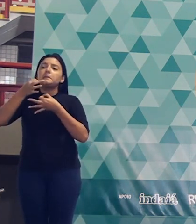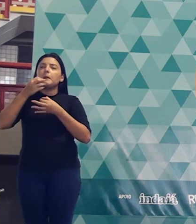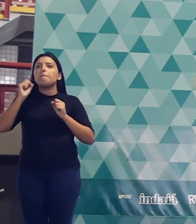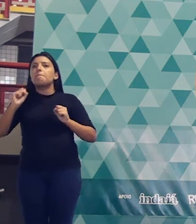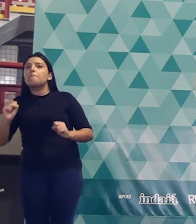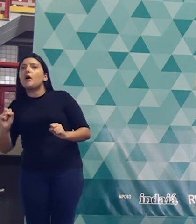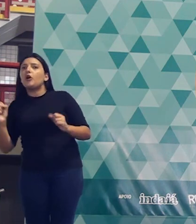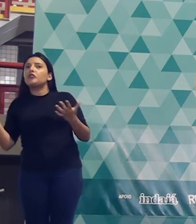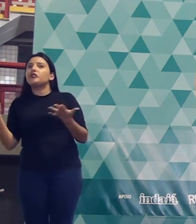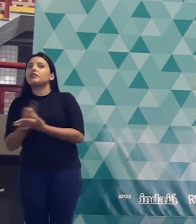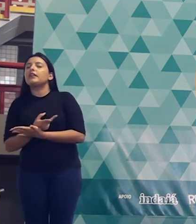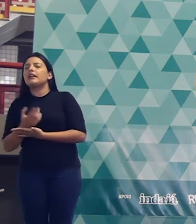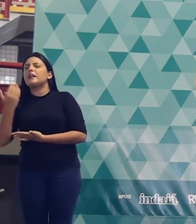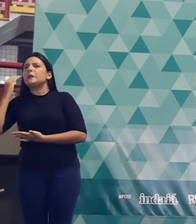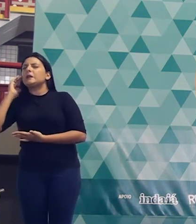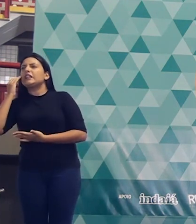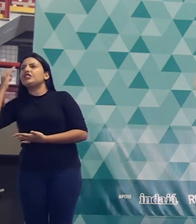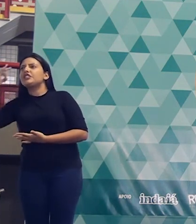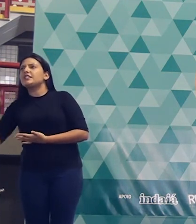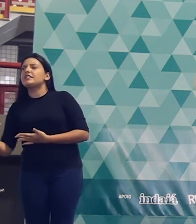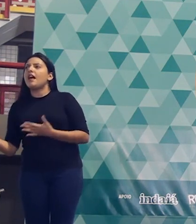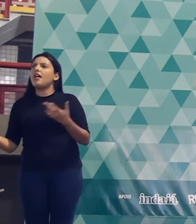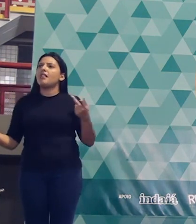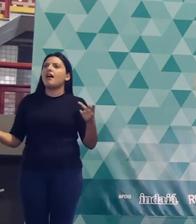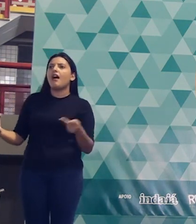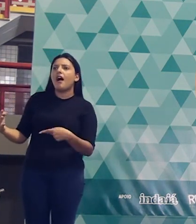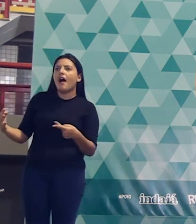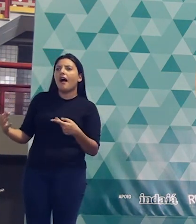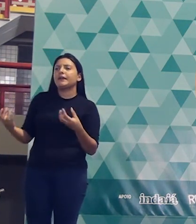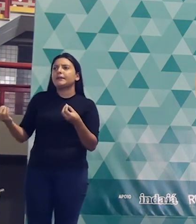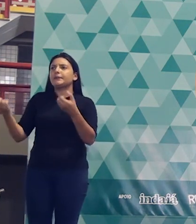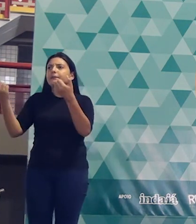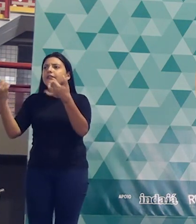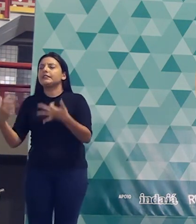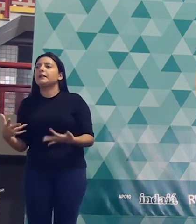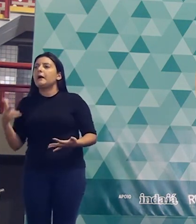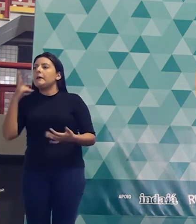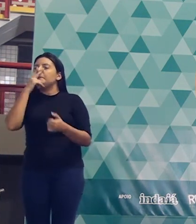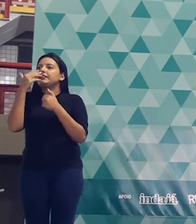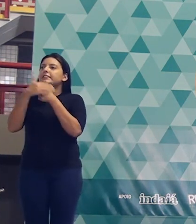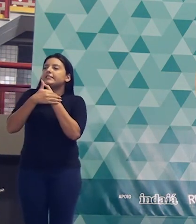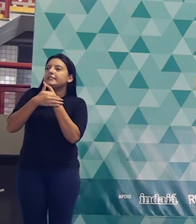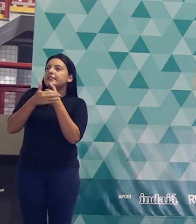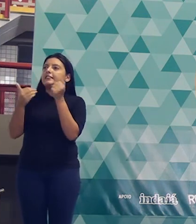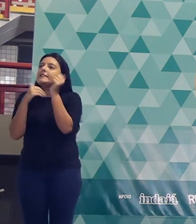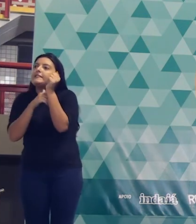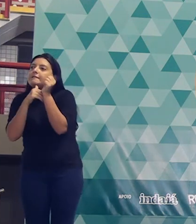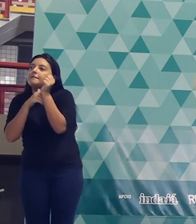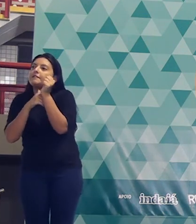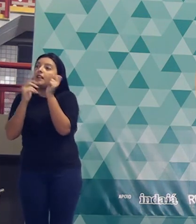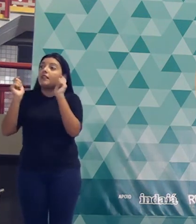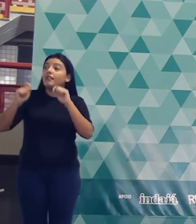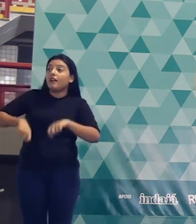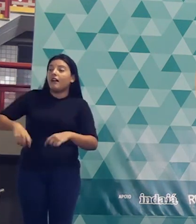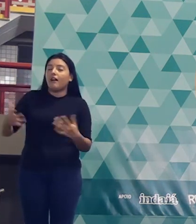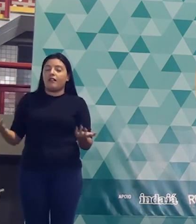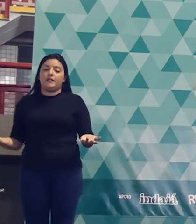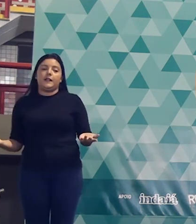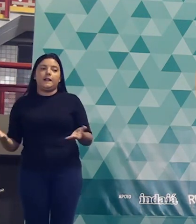Pode ser que eu entendi errado ou não quis dizer isso, entendeu? Só deixou subentendido. Quer um exemplo?